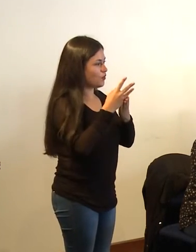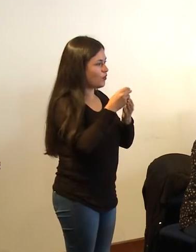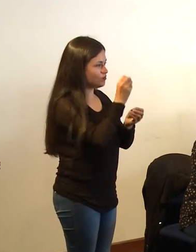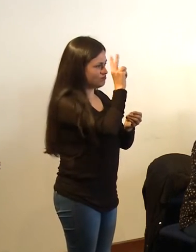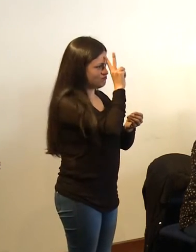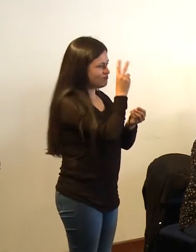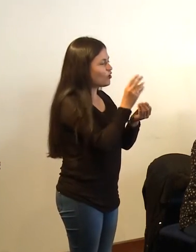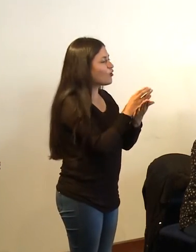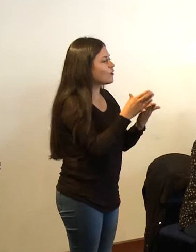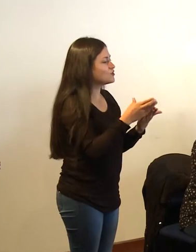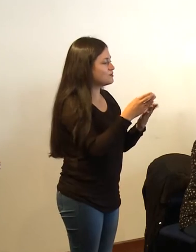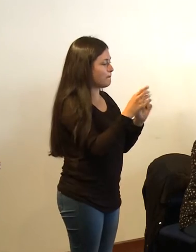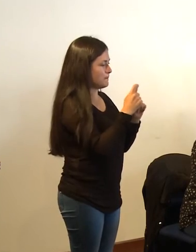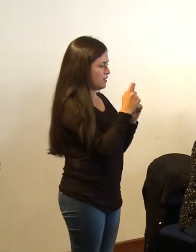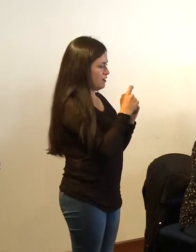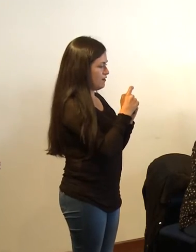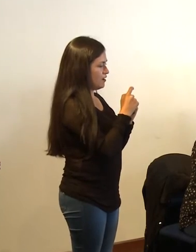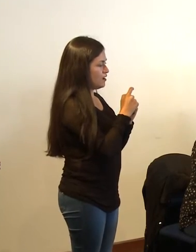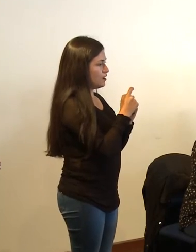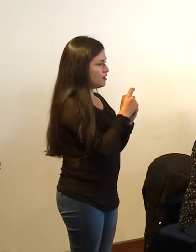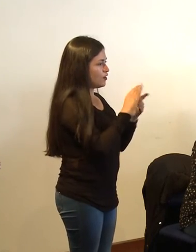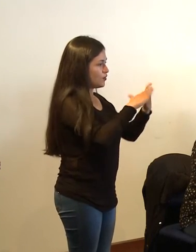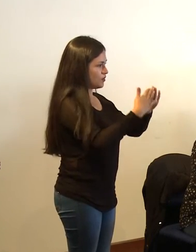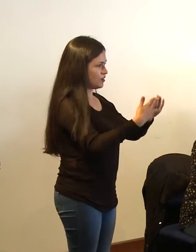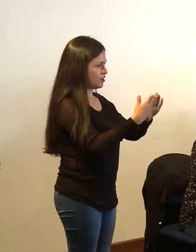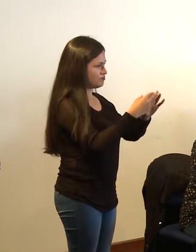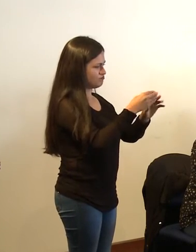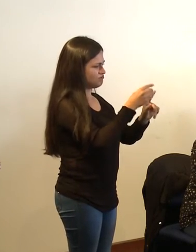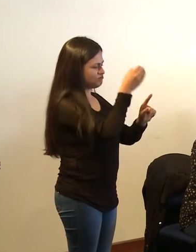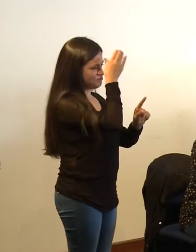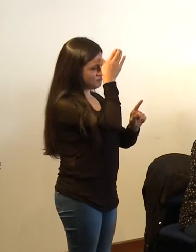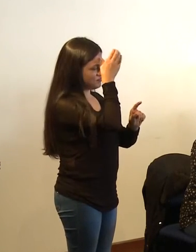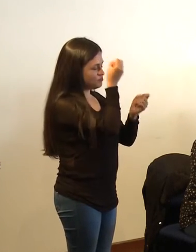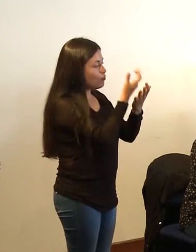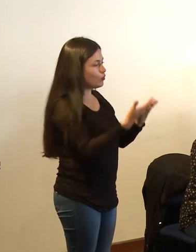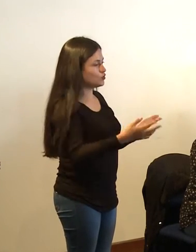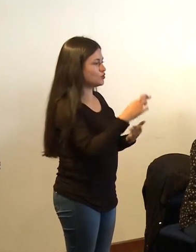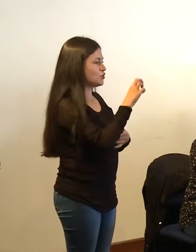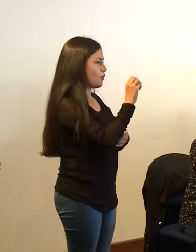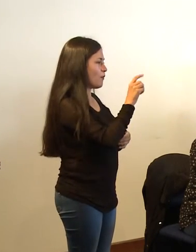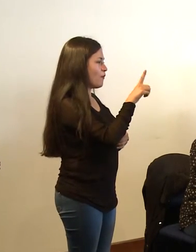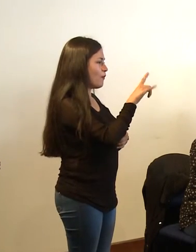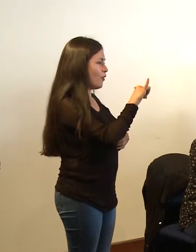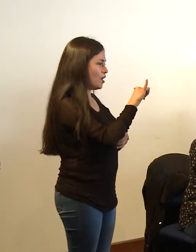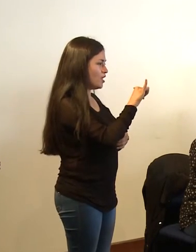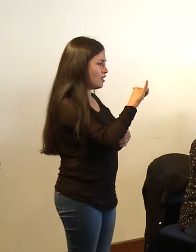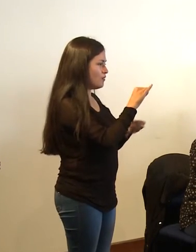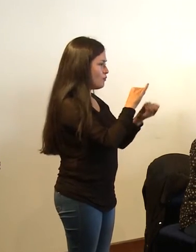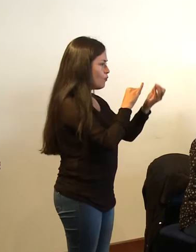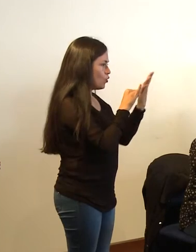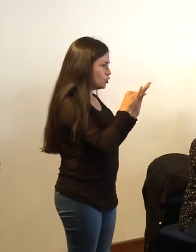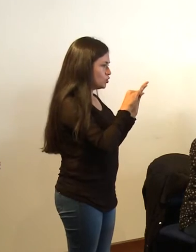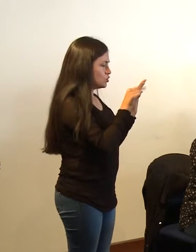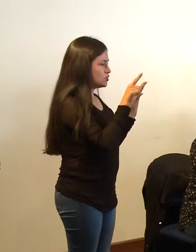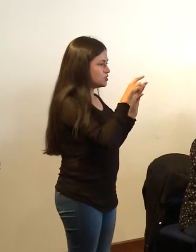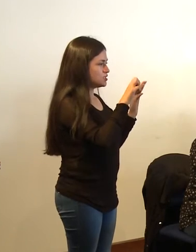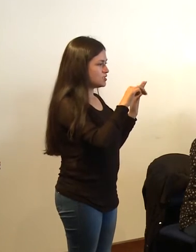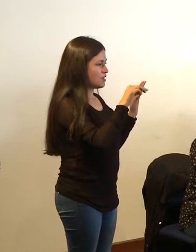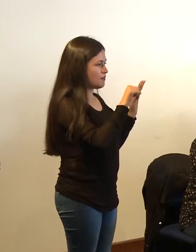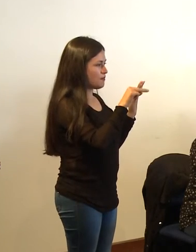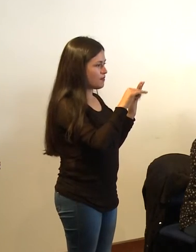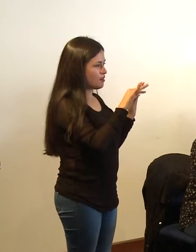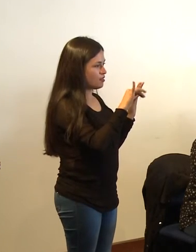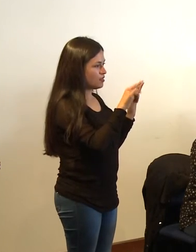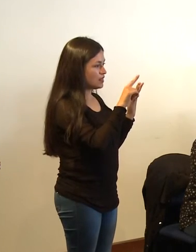polisemantismo de la palabra comunitaria que nos ha puesto a construir, porque cuando hay un significante tan abierto, pero tan